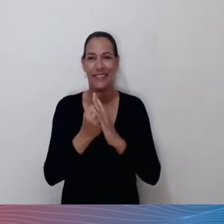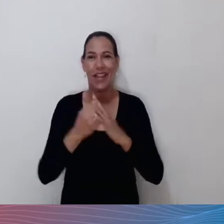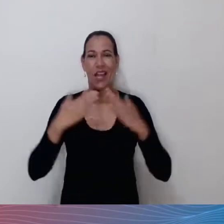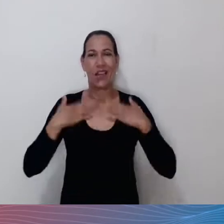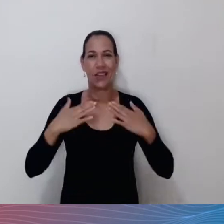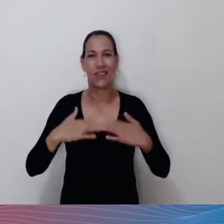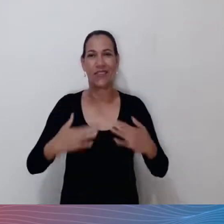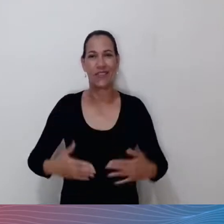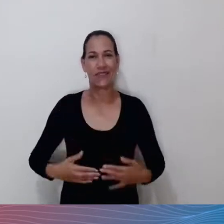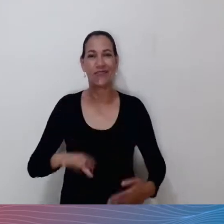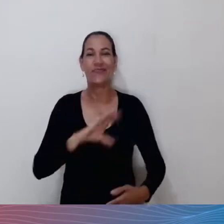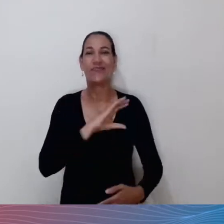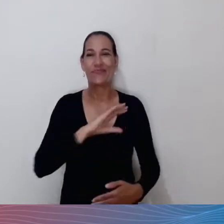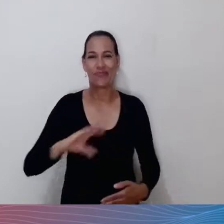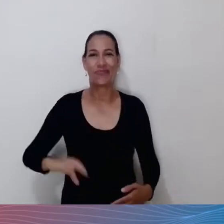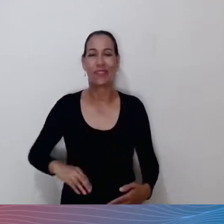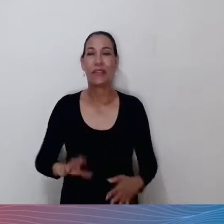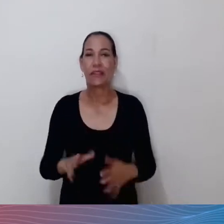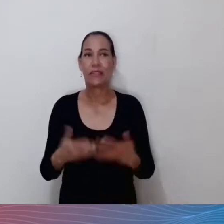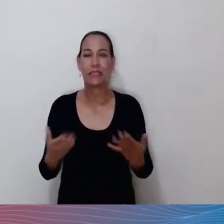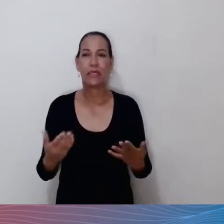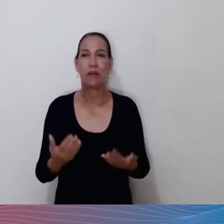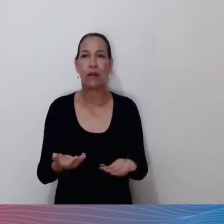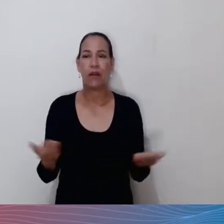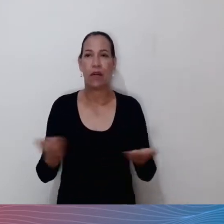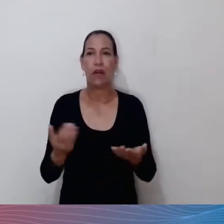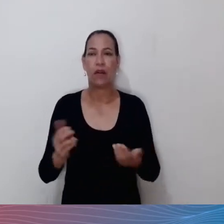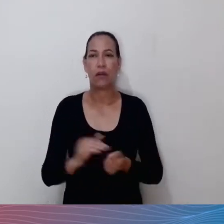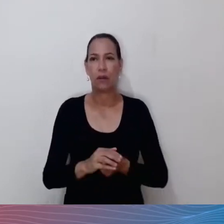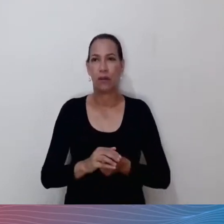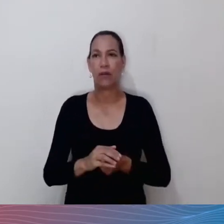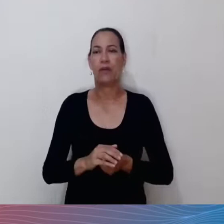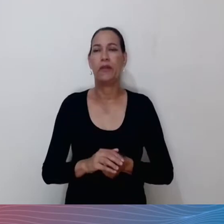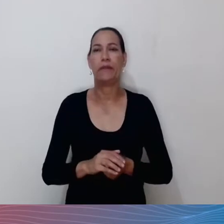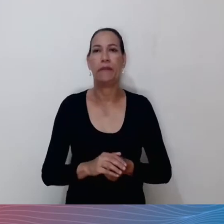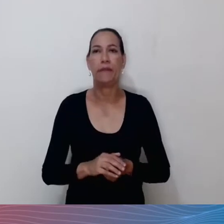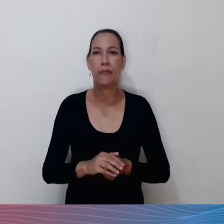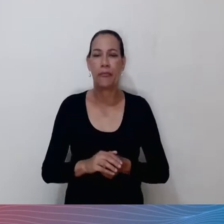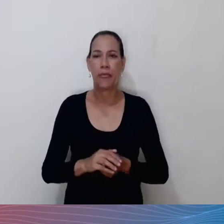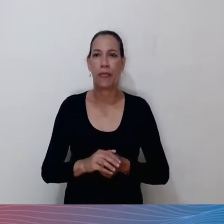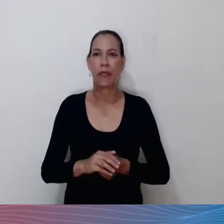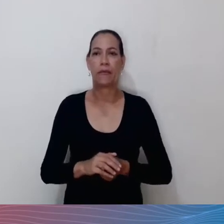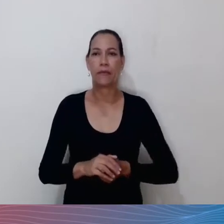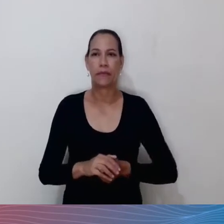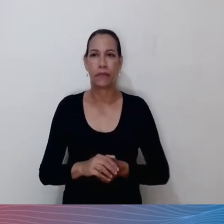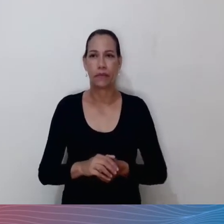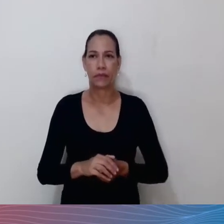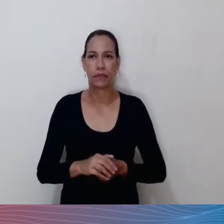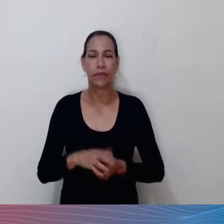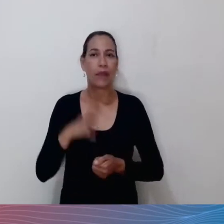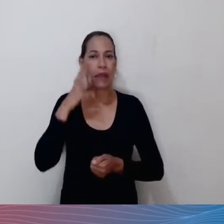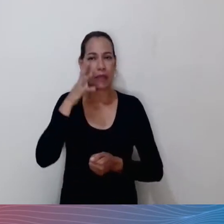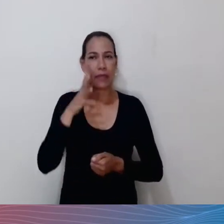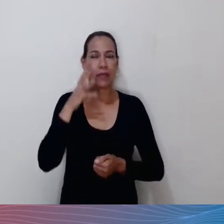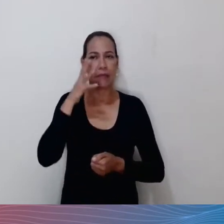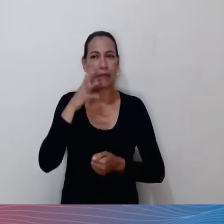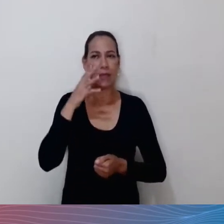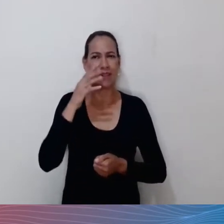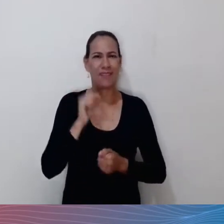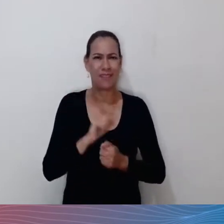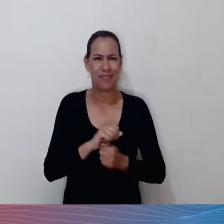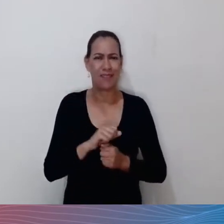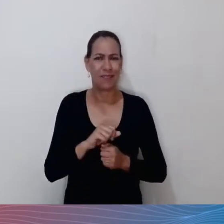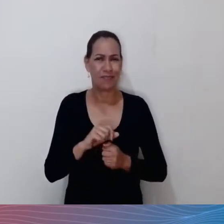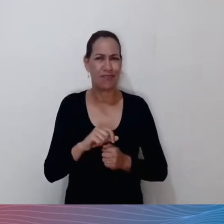Vamos entrar, porque essa mensagem é um pouco longa, porque eu tenho que abordar do versículo 7 de